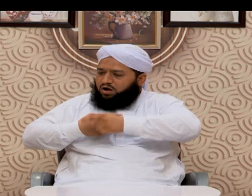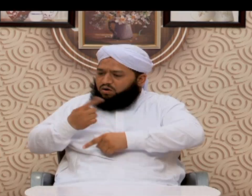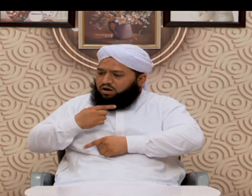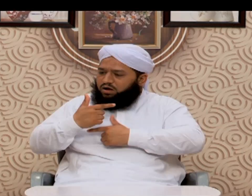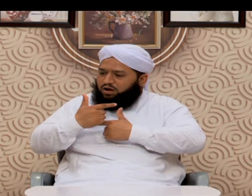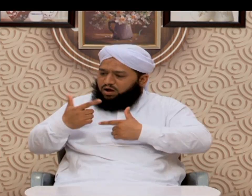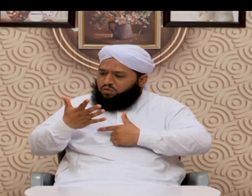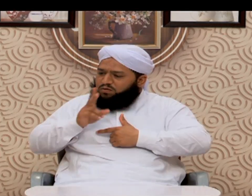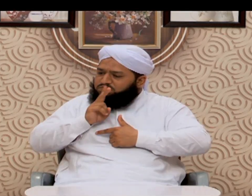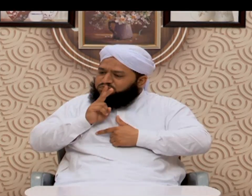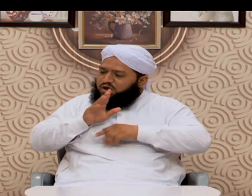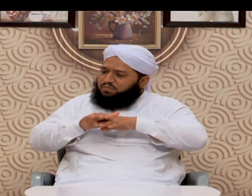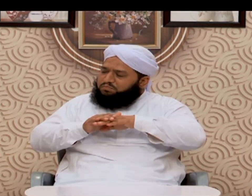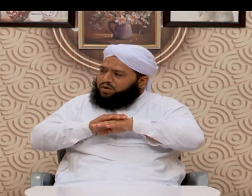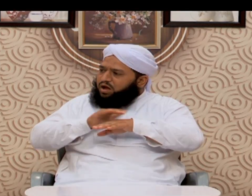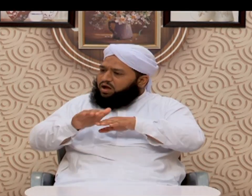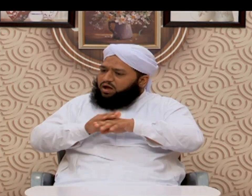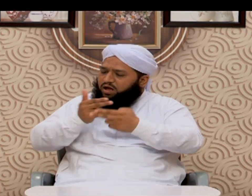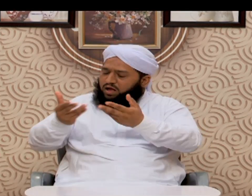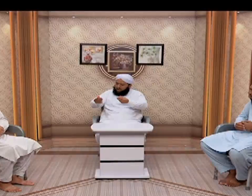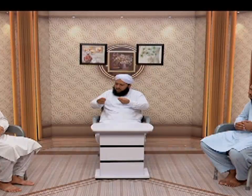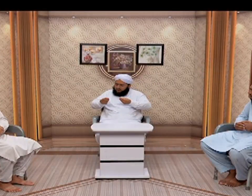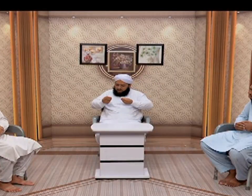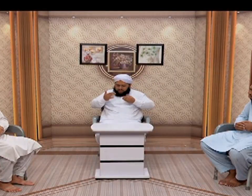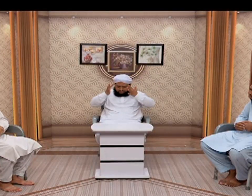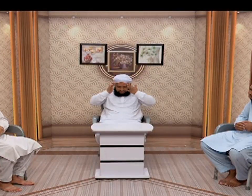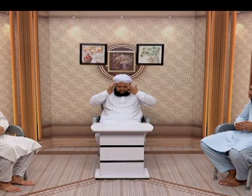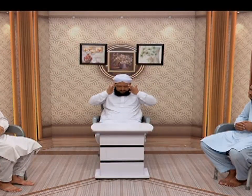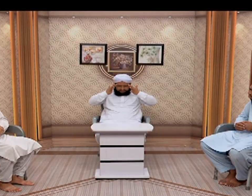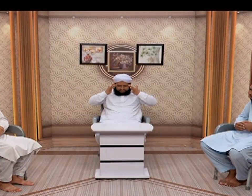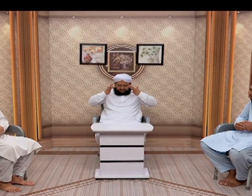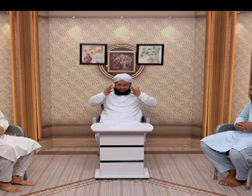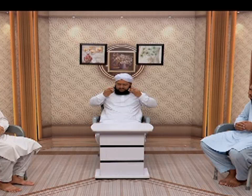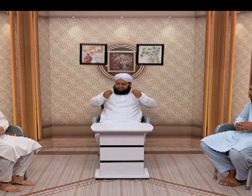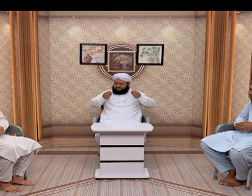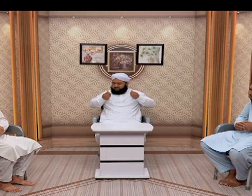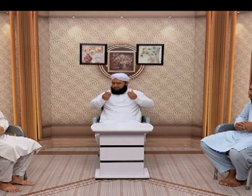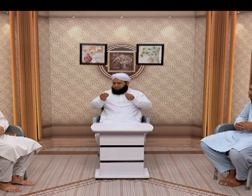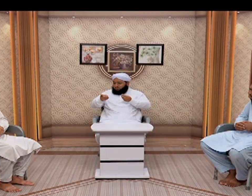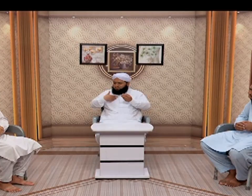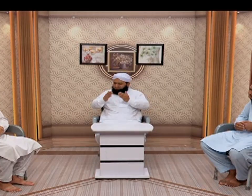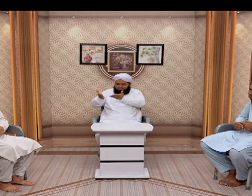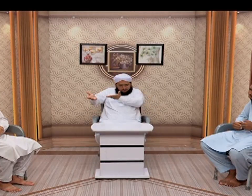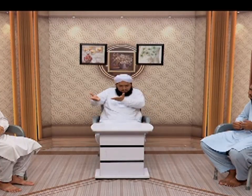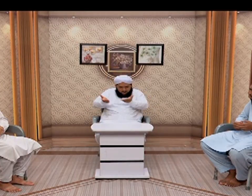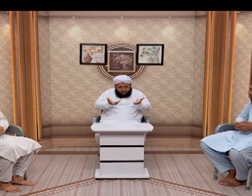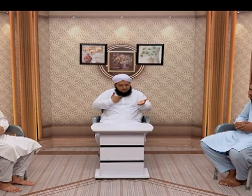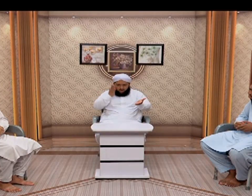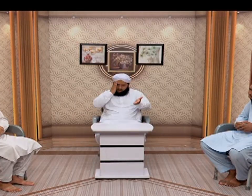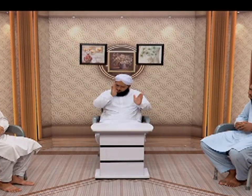کی طرف سے خوشبودار مدنی پھول پایا تو پانی پانی ہو گیا۔ نرمی سے بولا، آپ میرے مہمان ہیں، میرے ہی